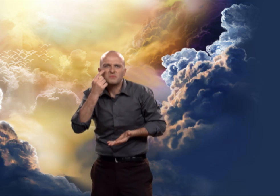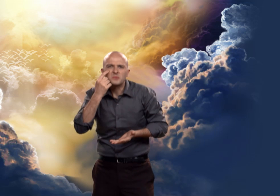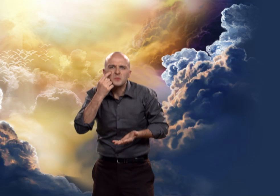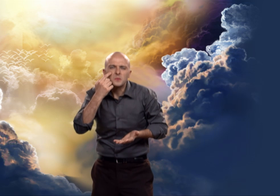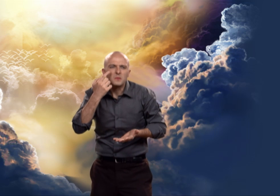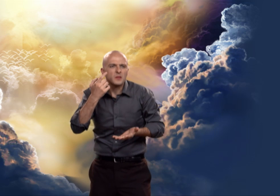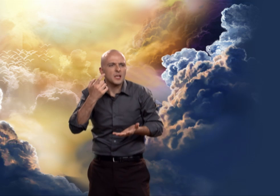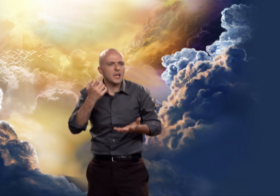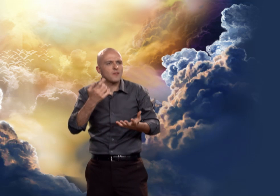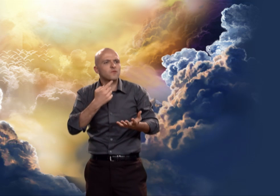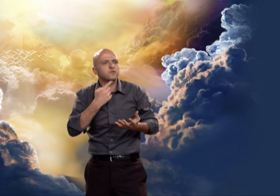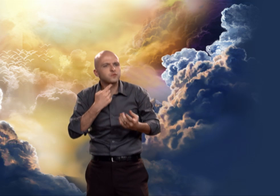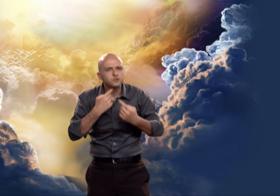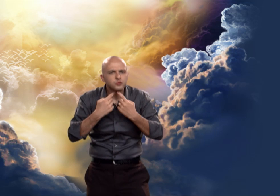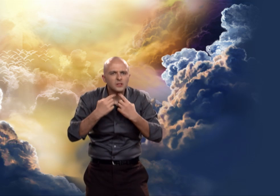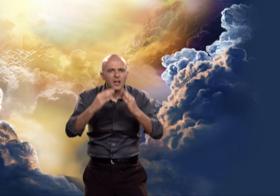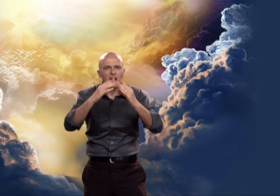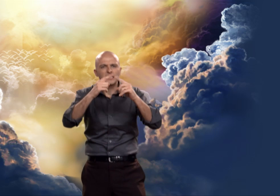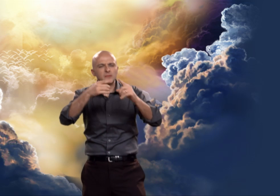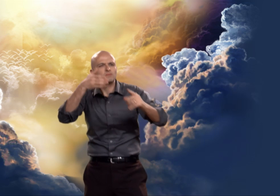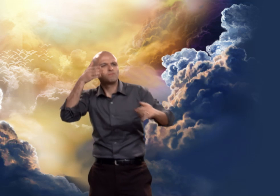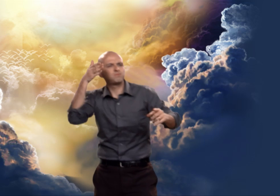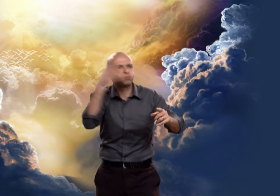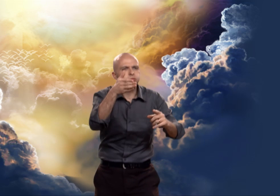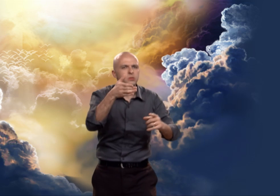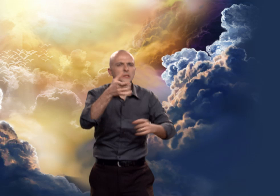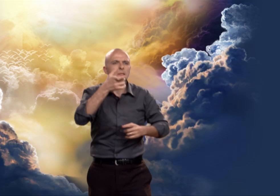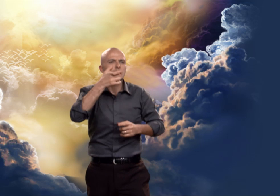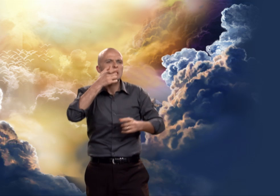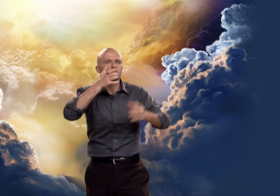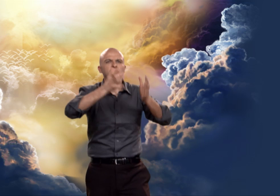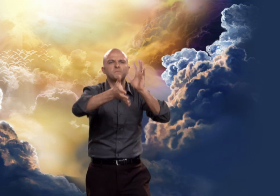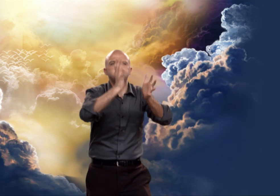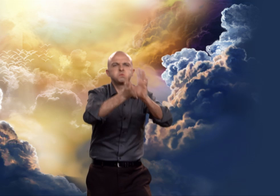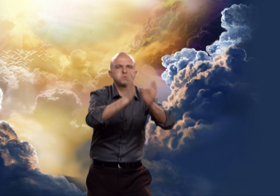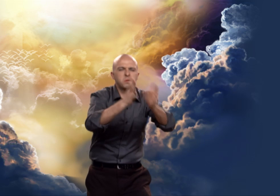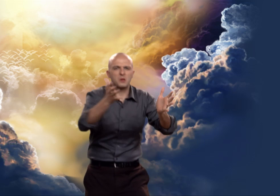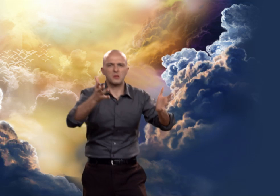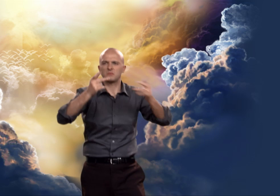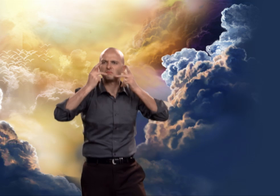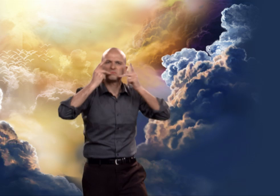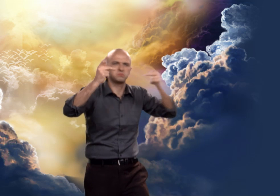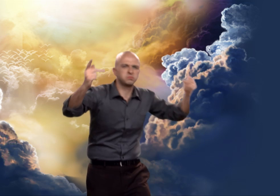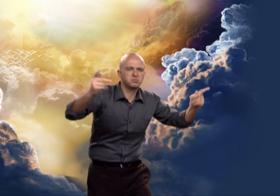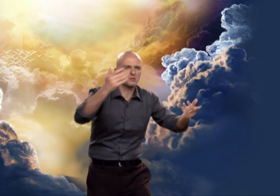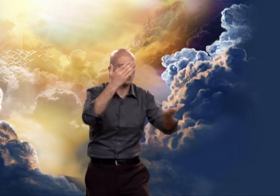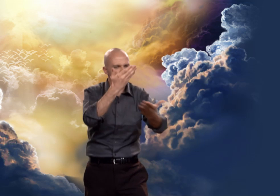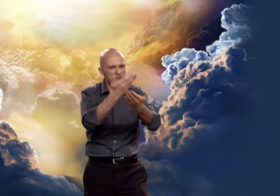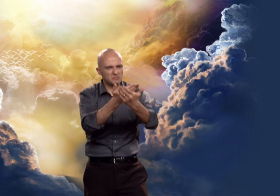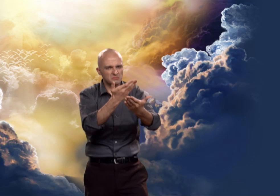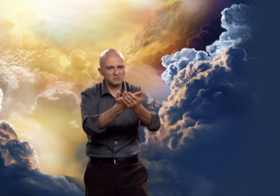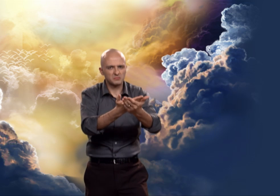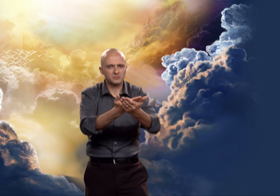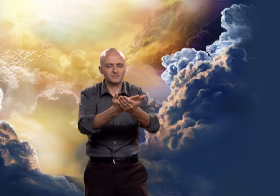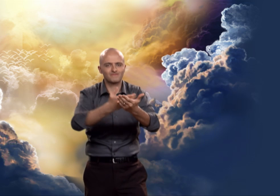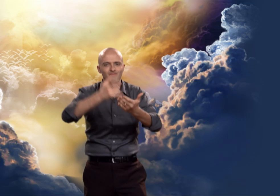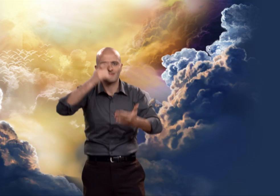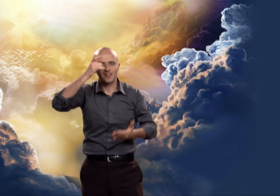maior esforço, tenta as pessoas a satisfazerem o apetite ou alguma outra forma de transigência com maus